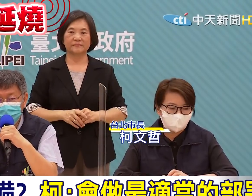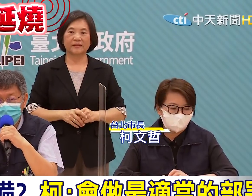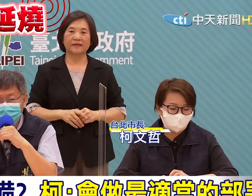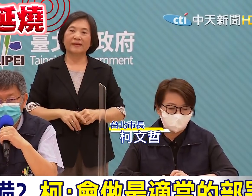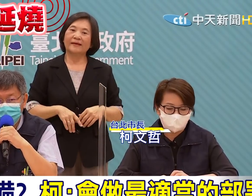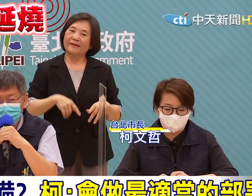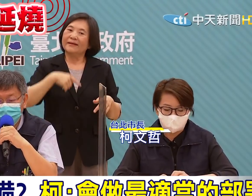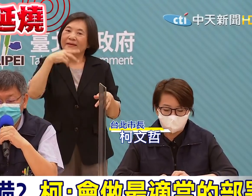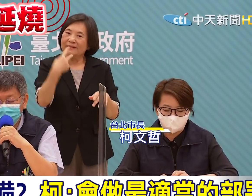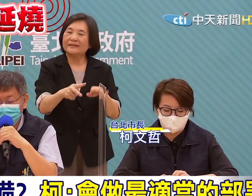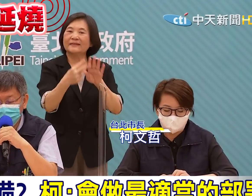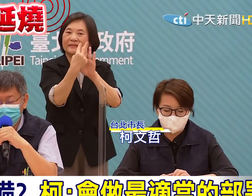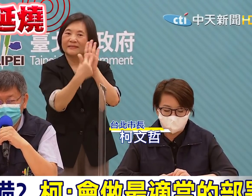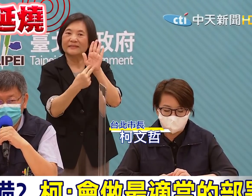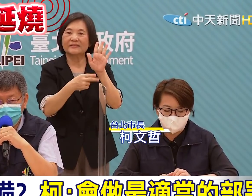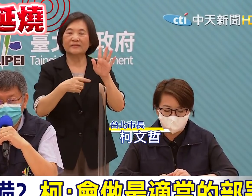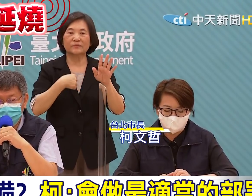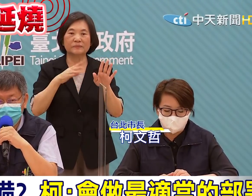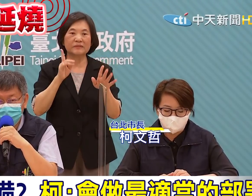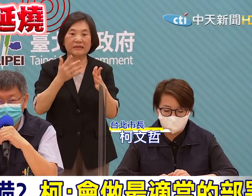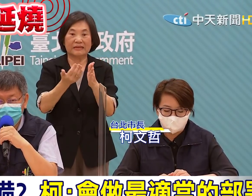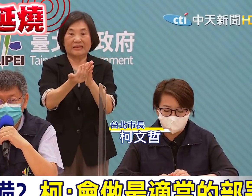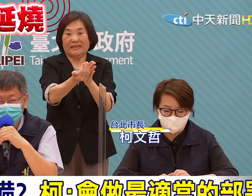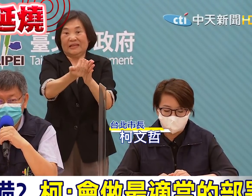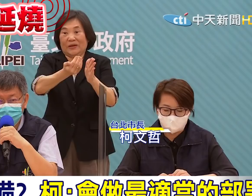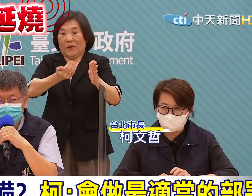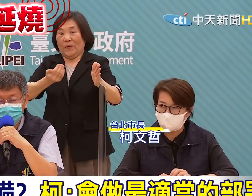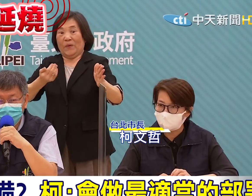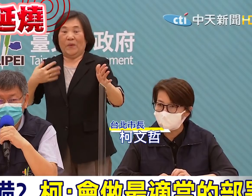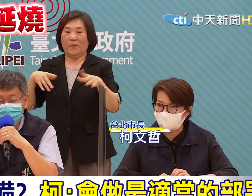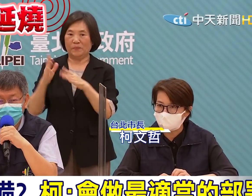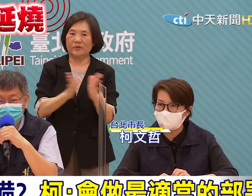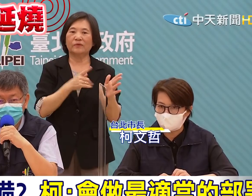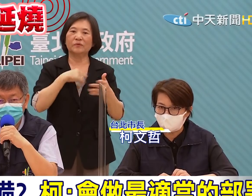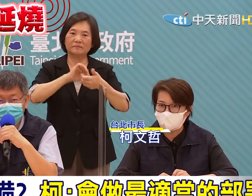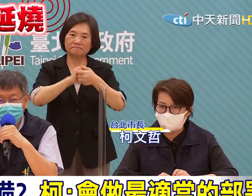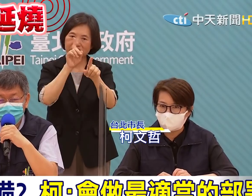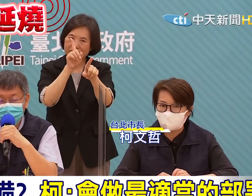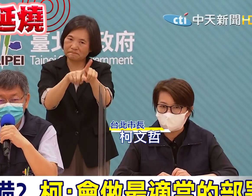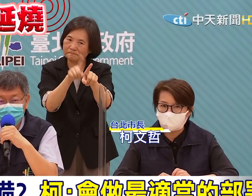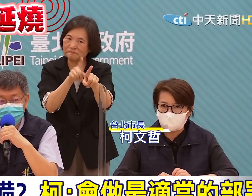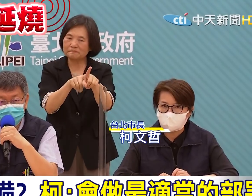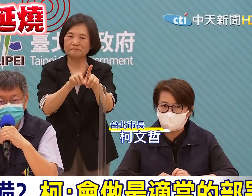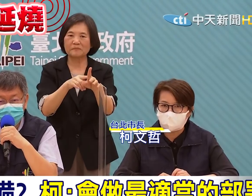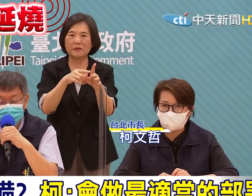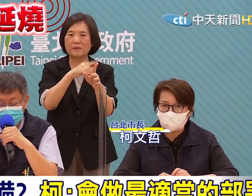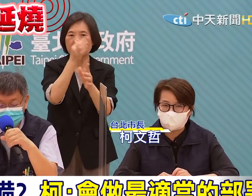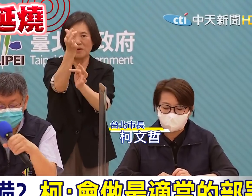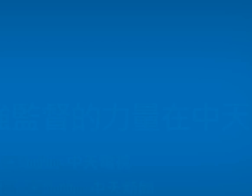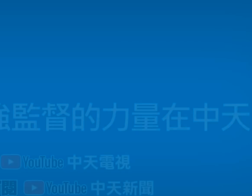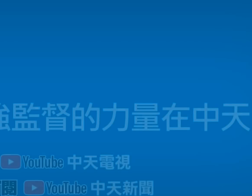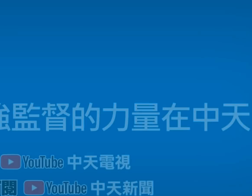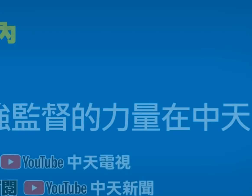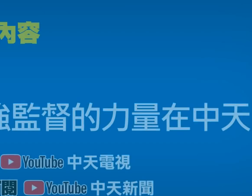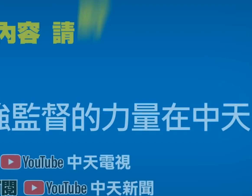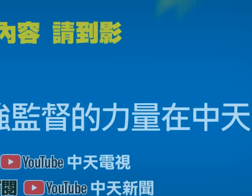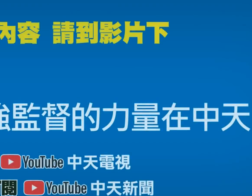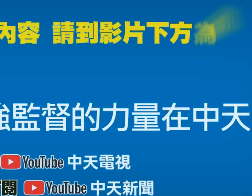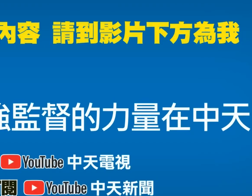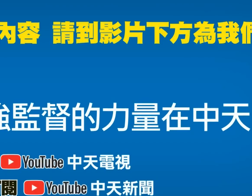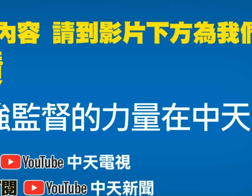话啦，我们不是超前部署，我们是最适当的部署，那这样就好了。